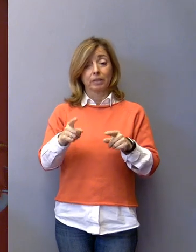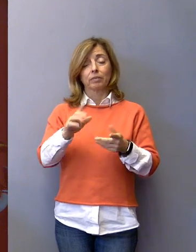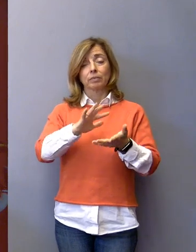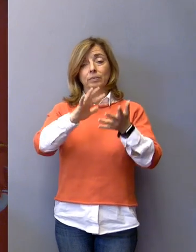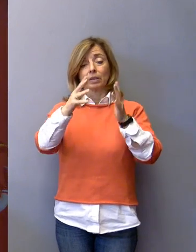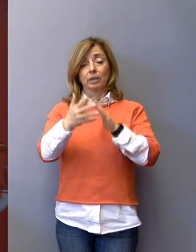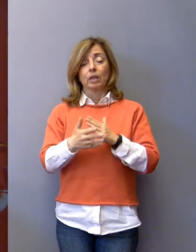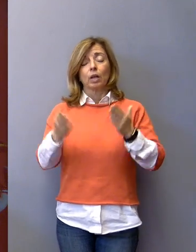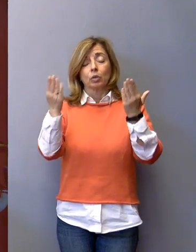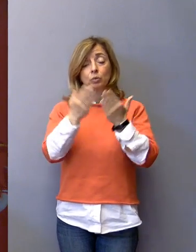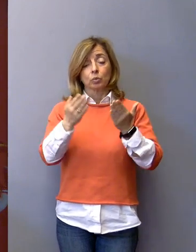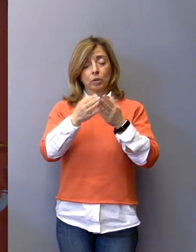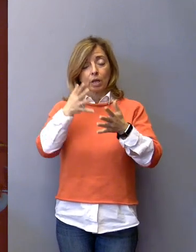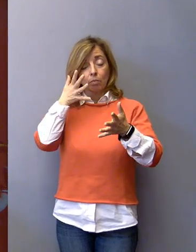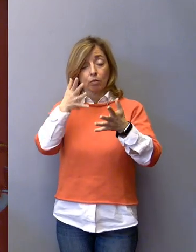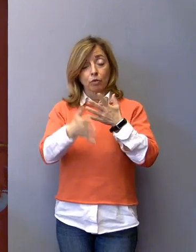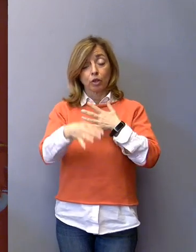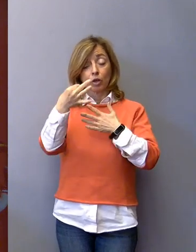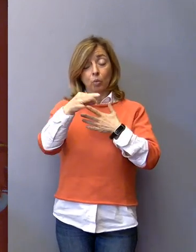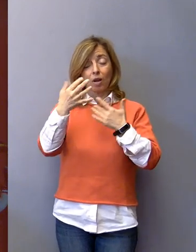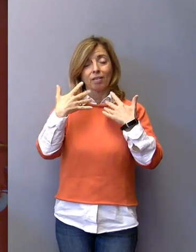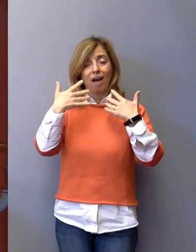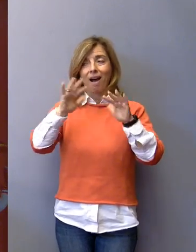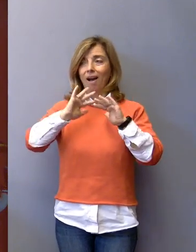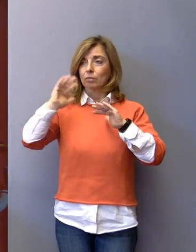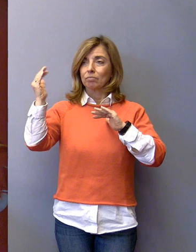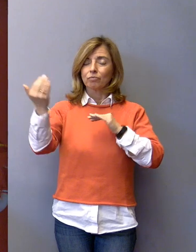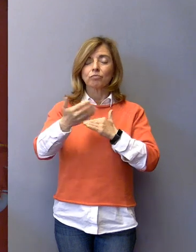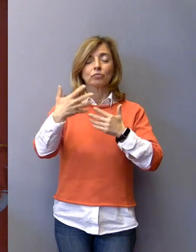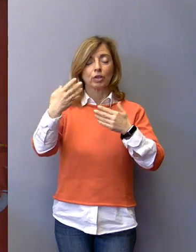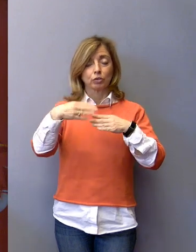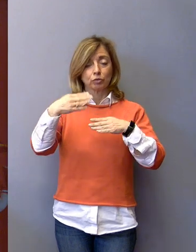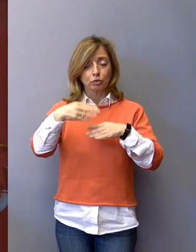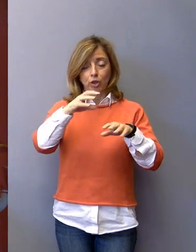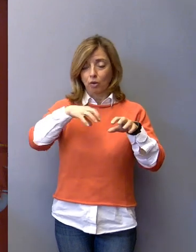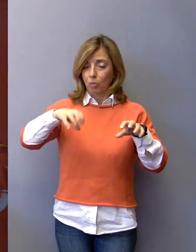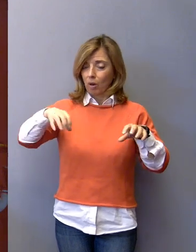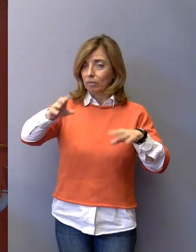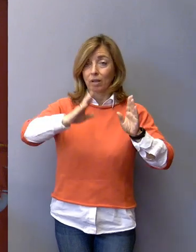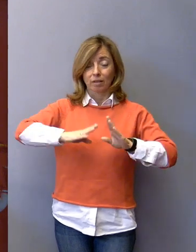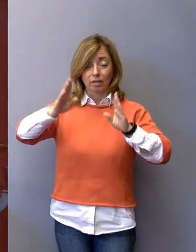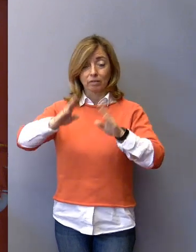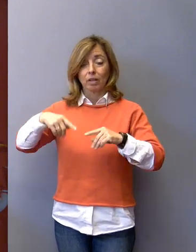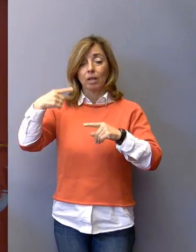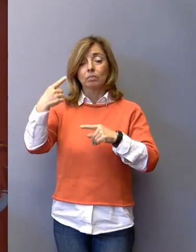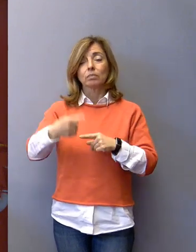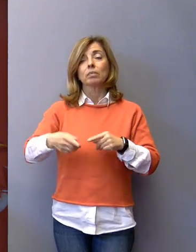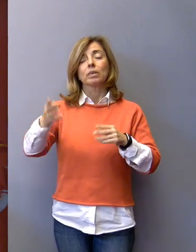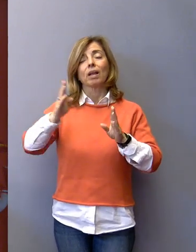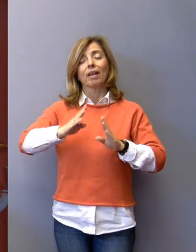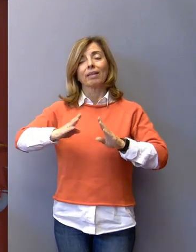studiare approfondire la qualità dell'aria in tutta Genova in tutti i suoi quartieri municipi affinché l'edilizia l'applicazione dell'aggiornamento in